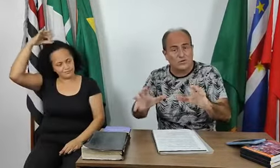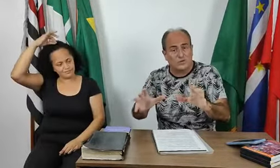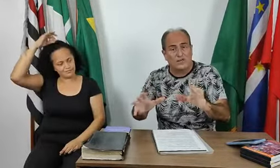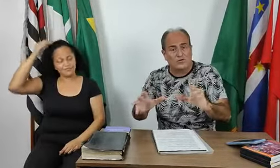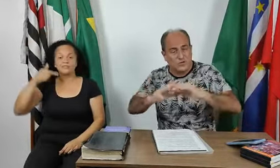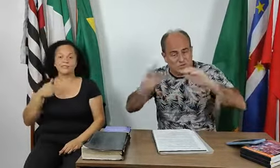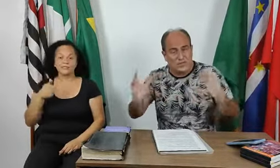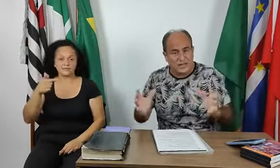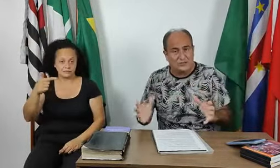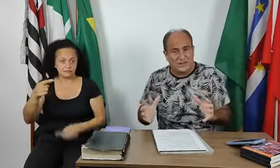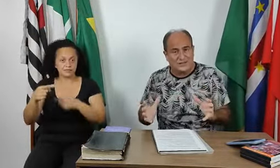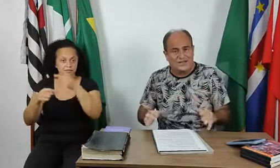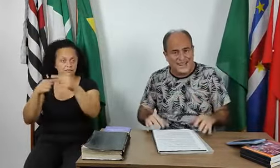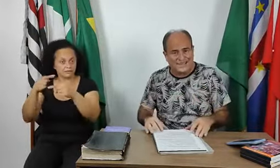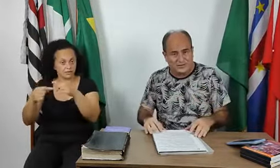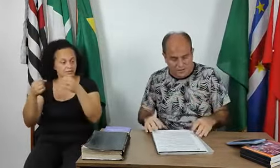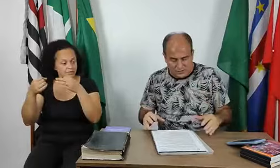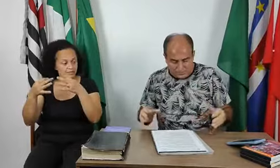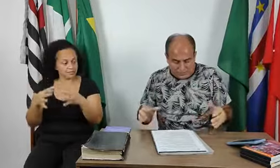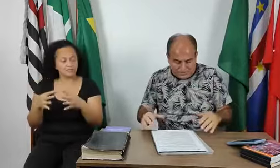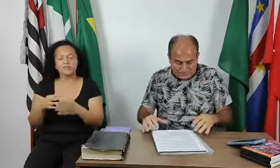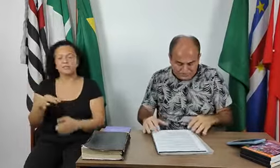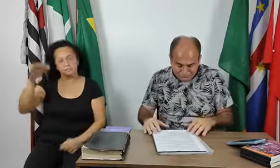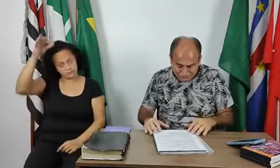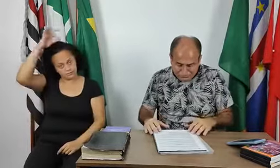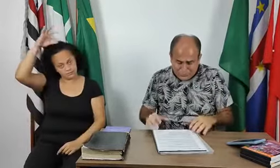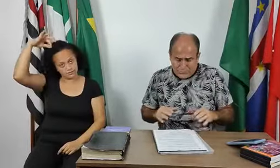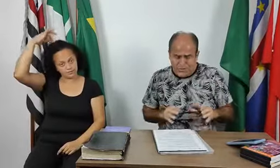falar sobre isso, o Espírito da verdade, né?